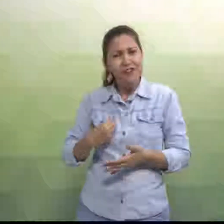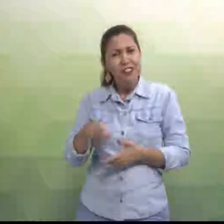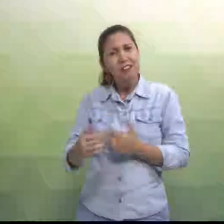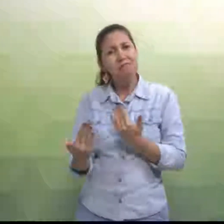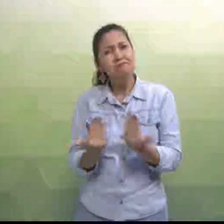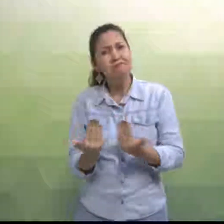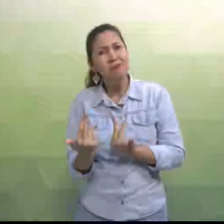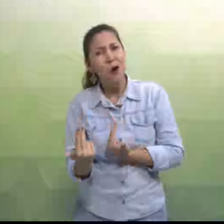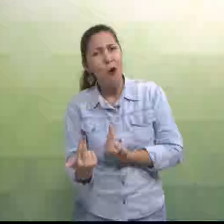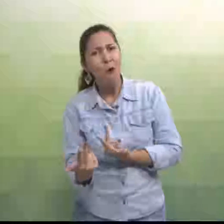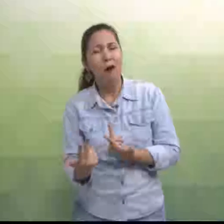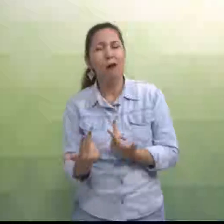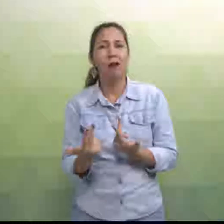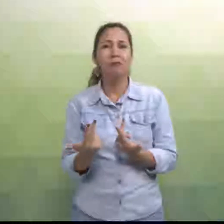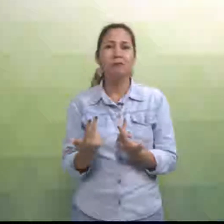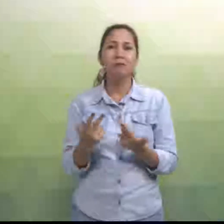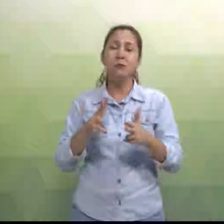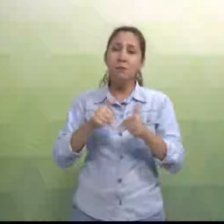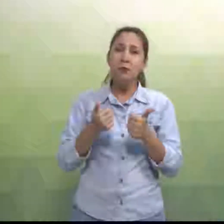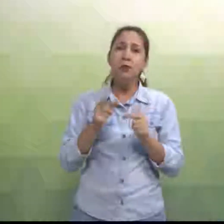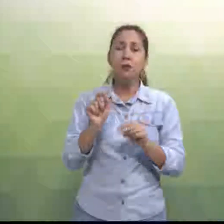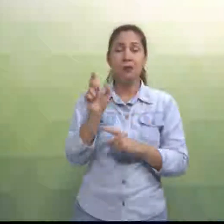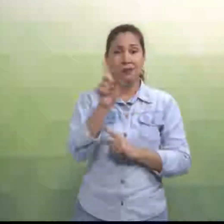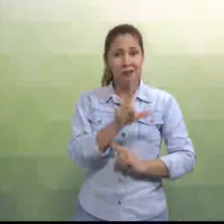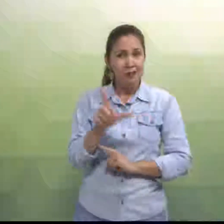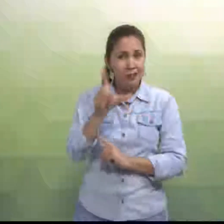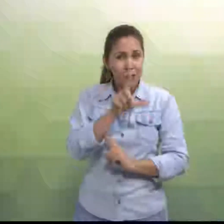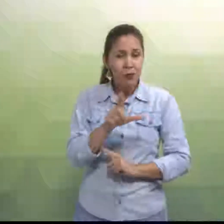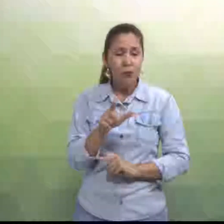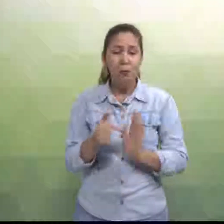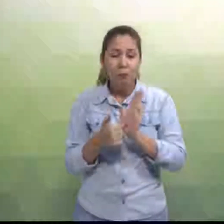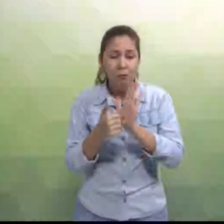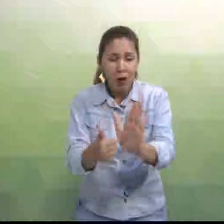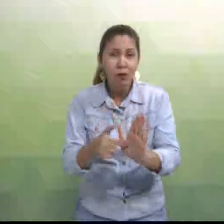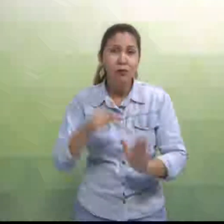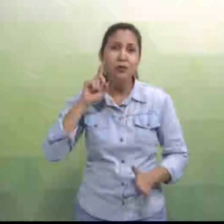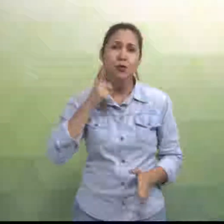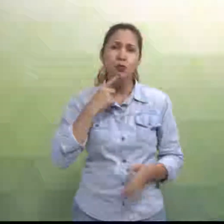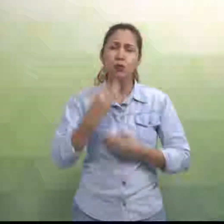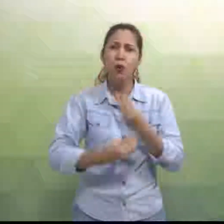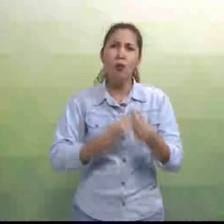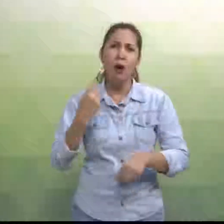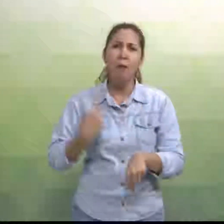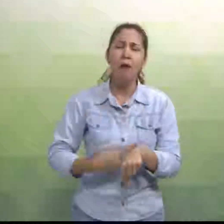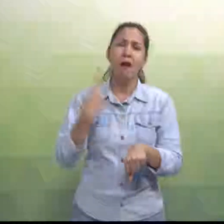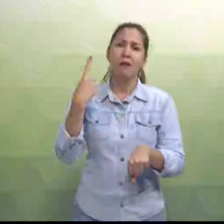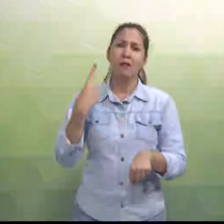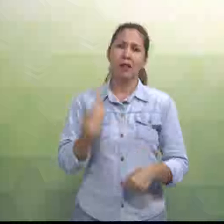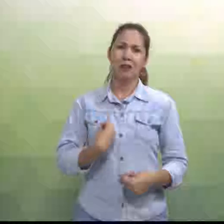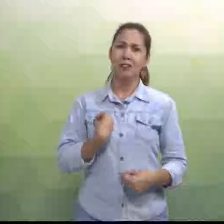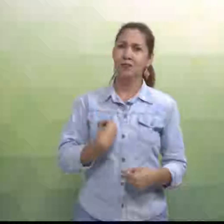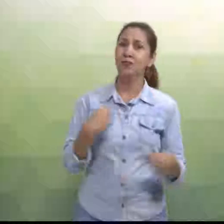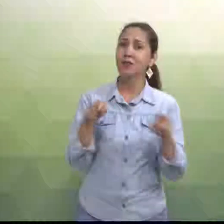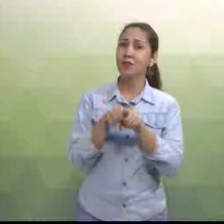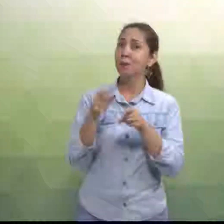condizente comigo. Ah, essa marca aqui identitária tem a ver comigo. A minha vida pode ser comparada a esse tipo de